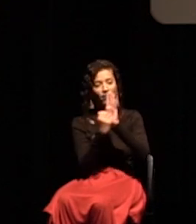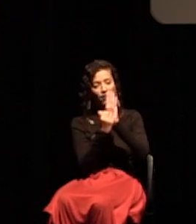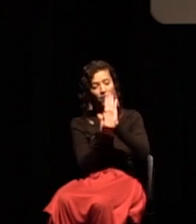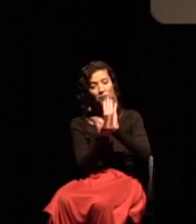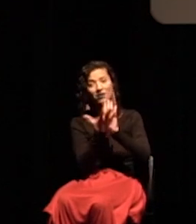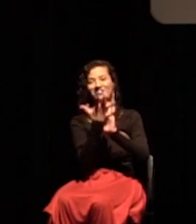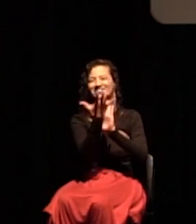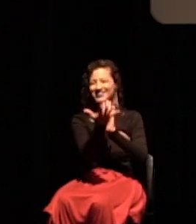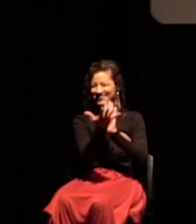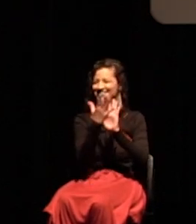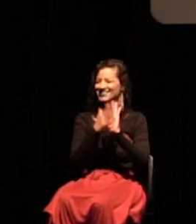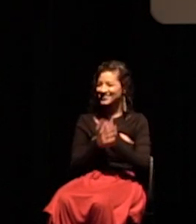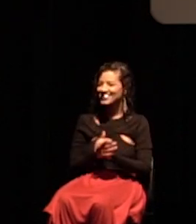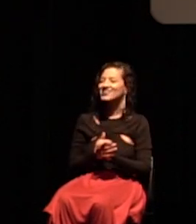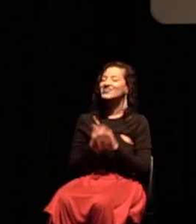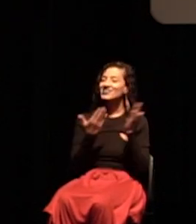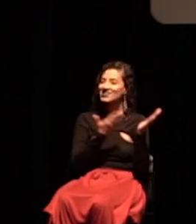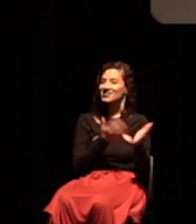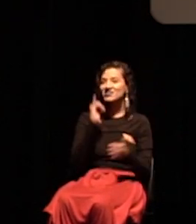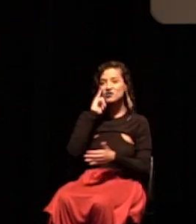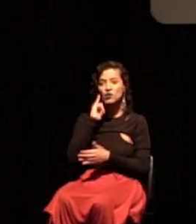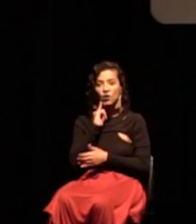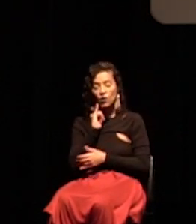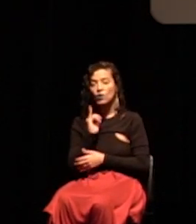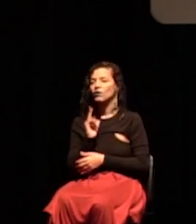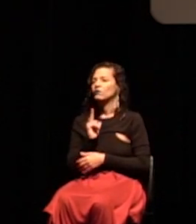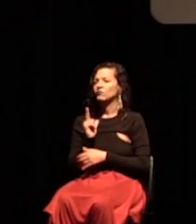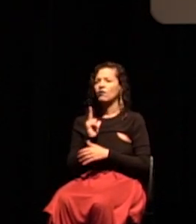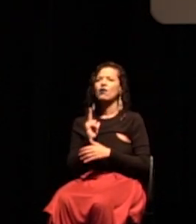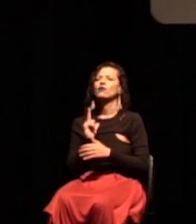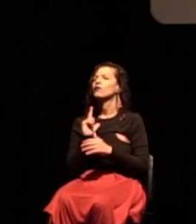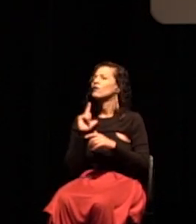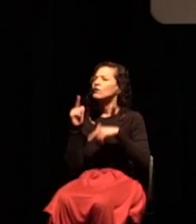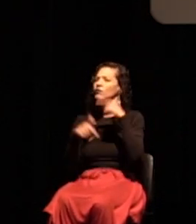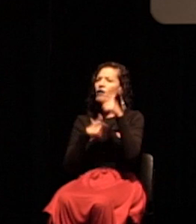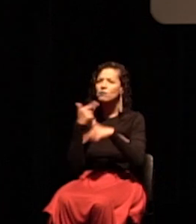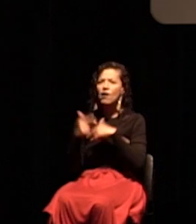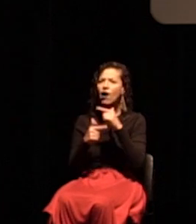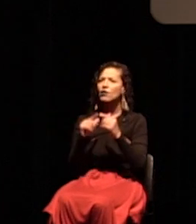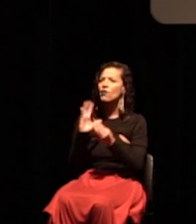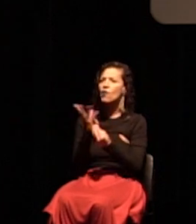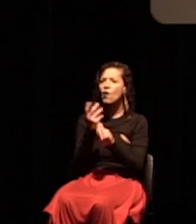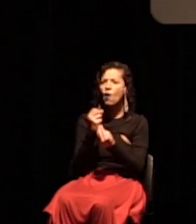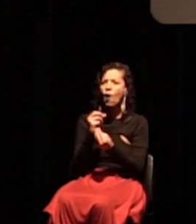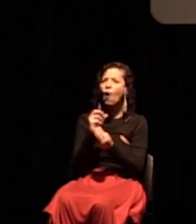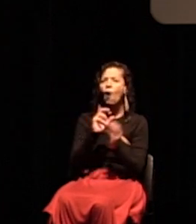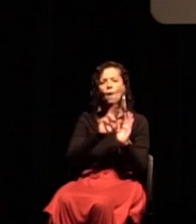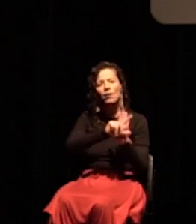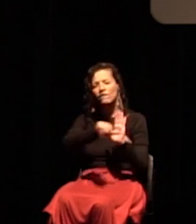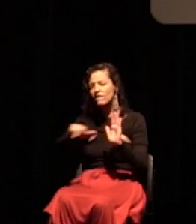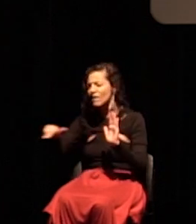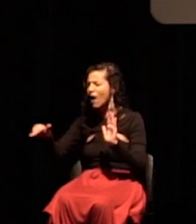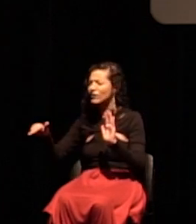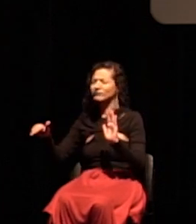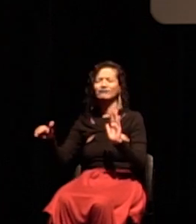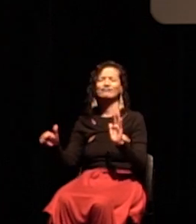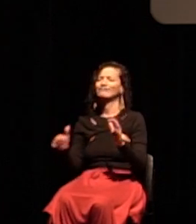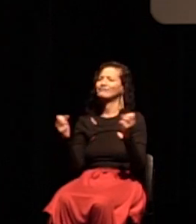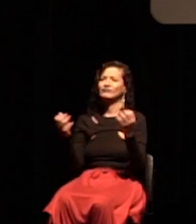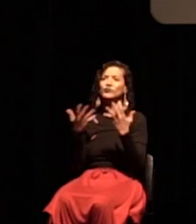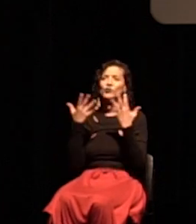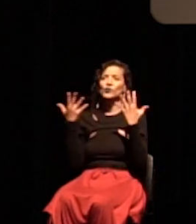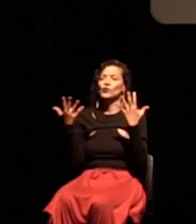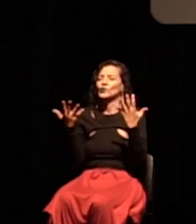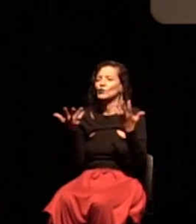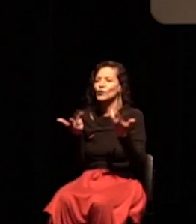reúne um conjunto de trabalhos surpreendente, com uma apresentação não menos surpreendente, que IOL imprimiu